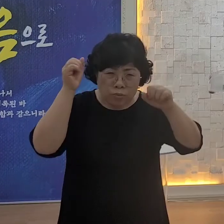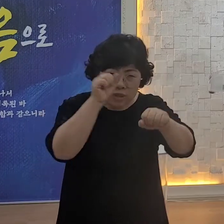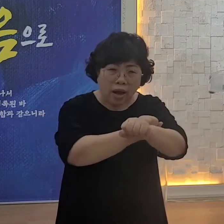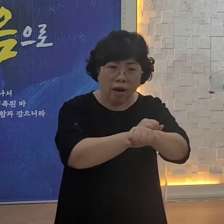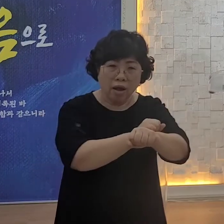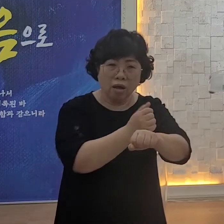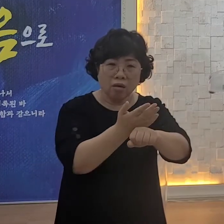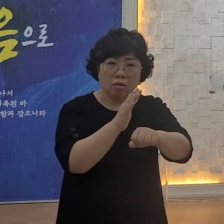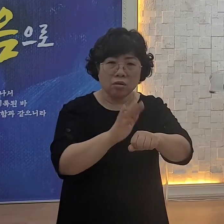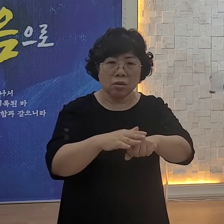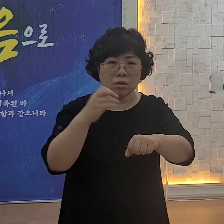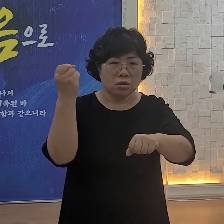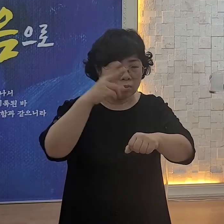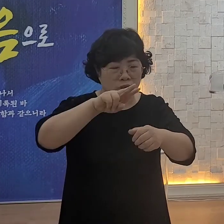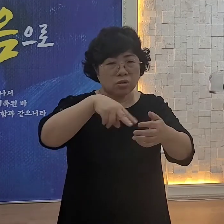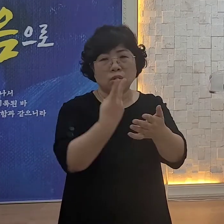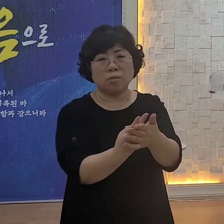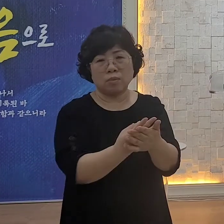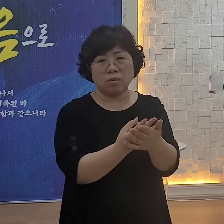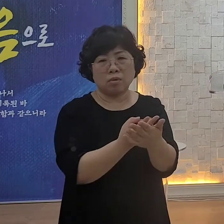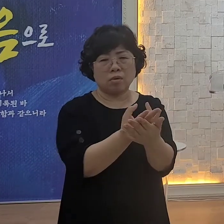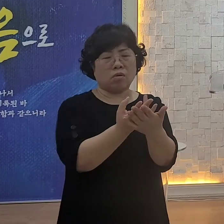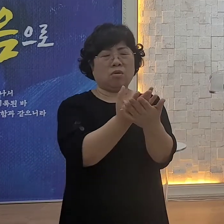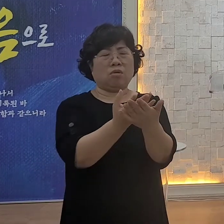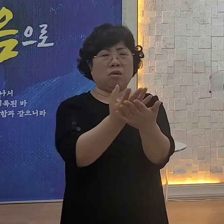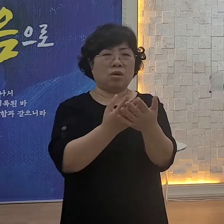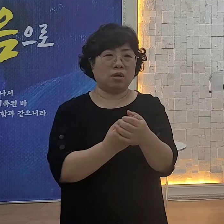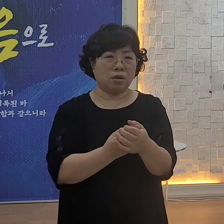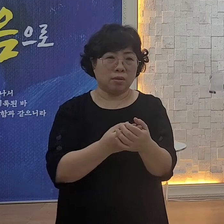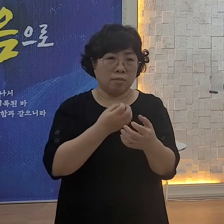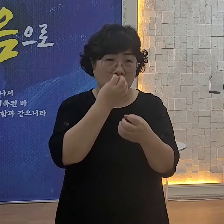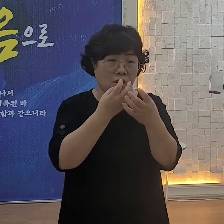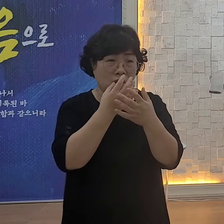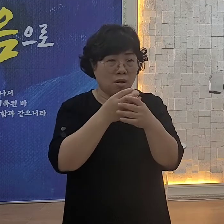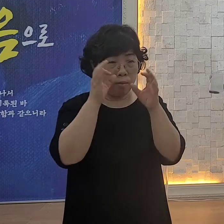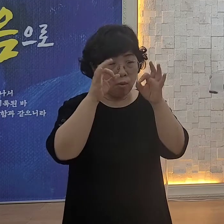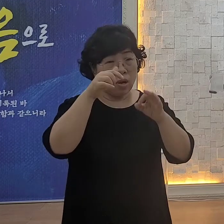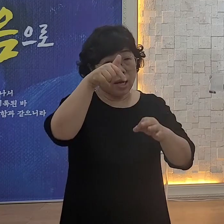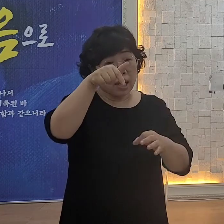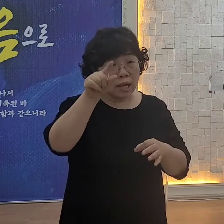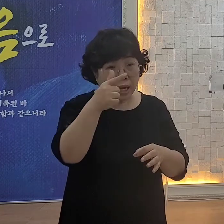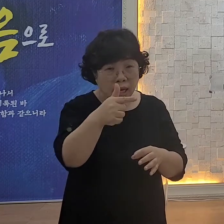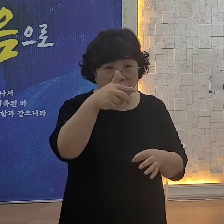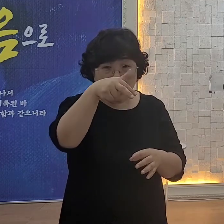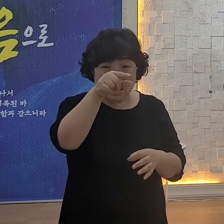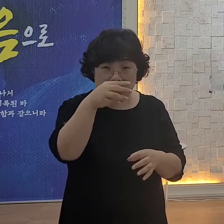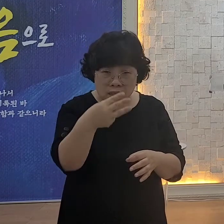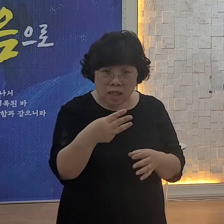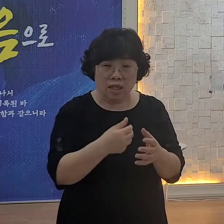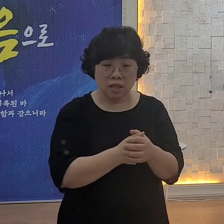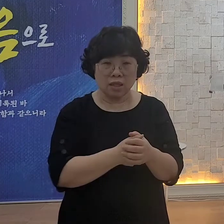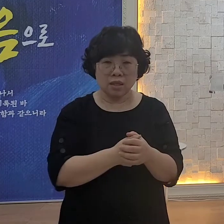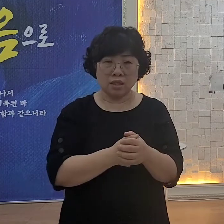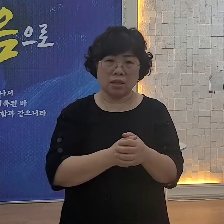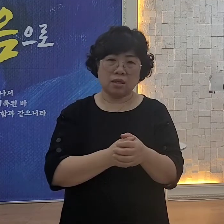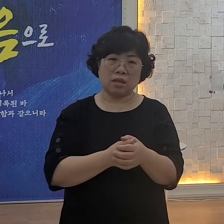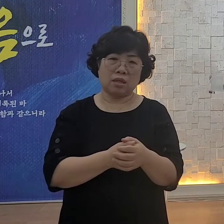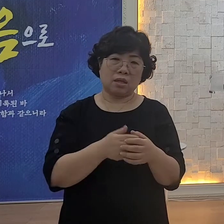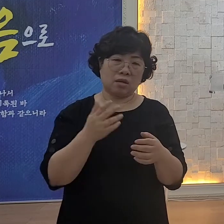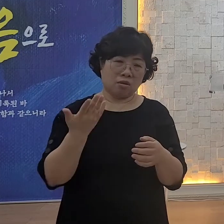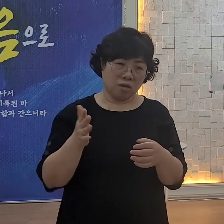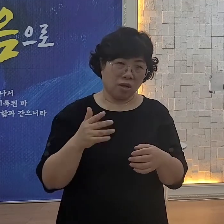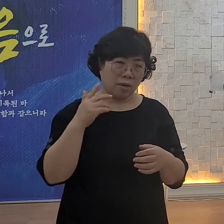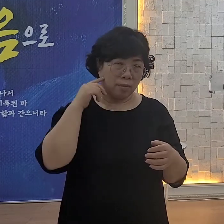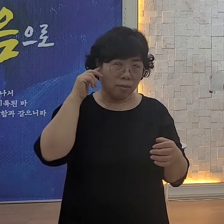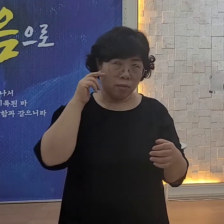어떡하나. 간질이 저런 거구나. 처음 봐봤어요. 자, 그런데 여러분, 저는 안질도 안질이지만 사도